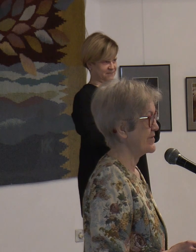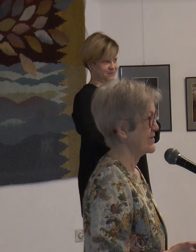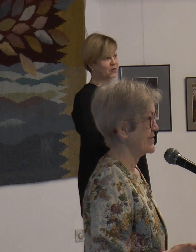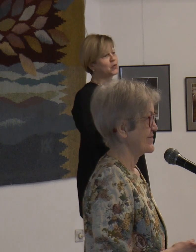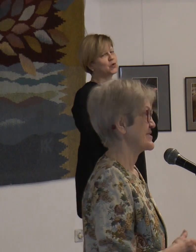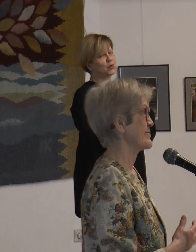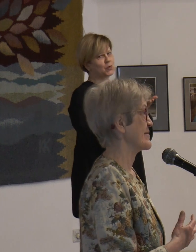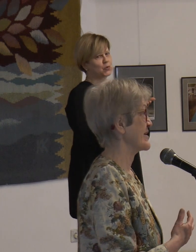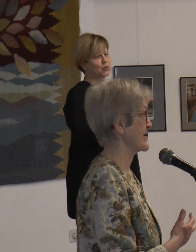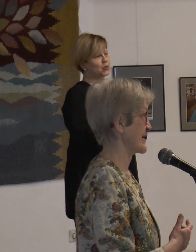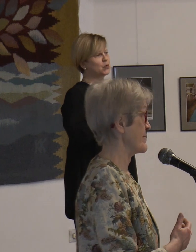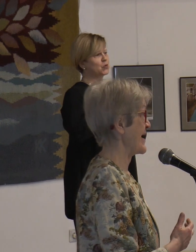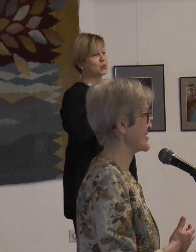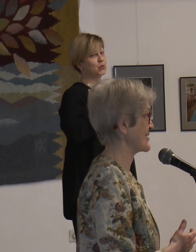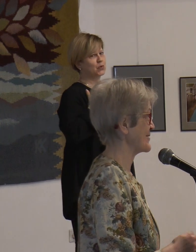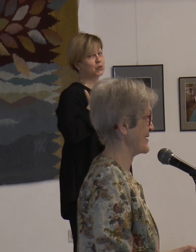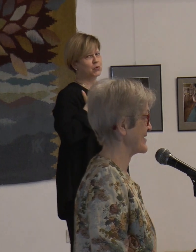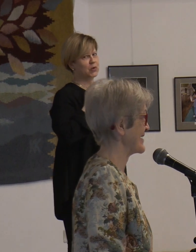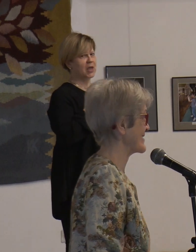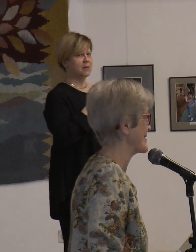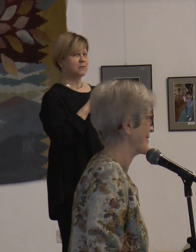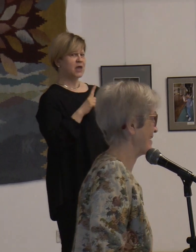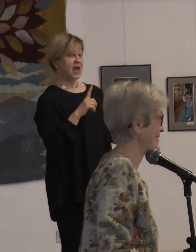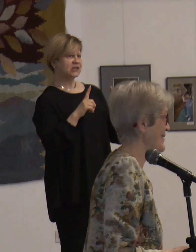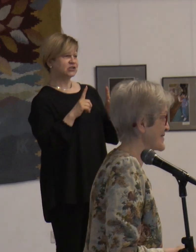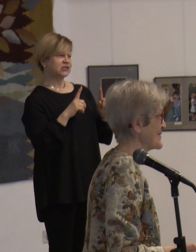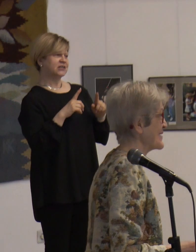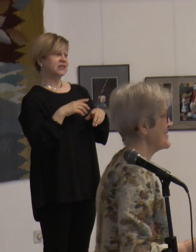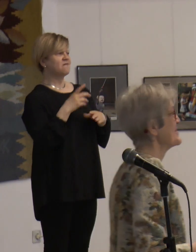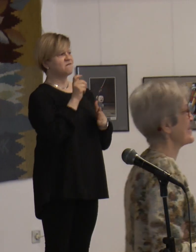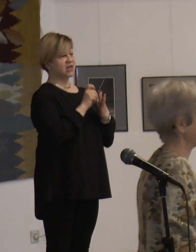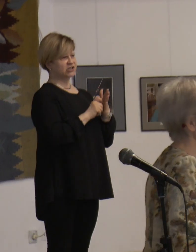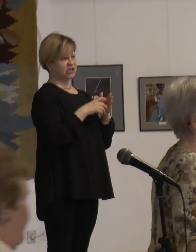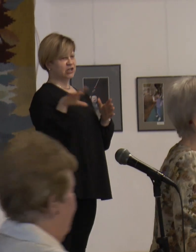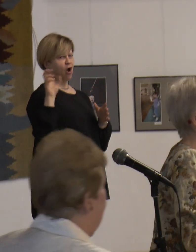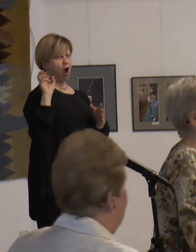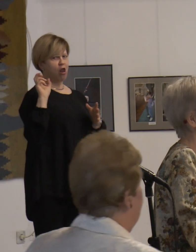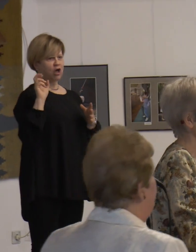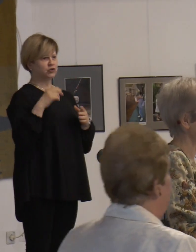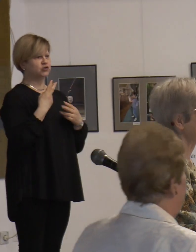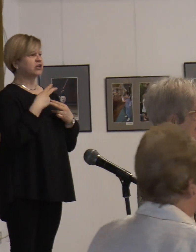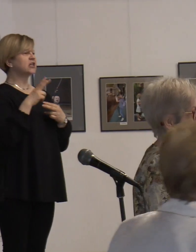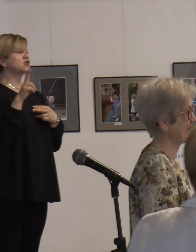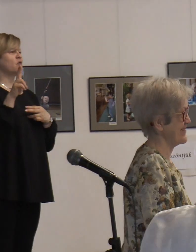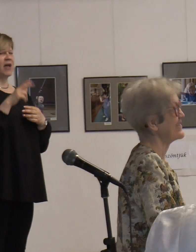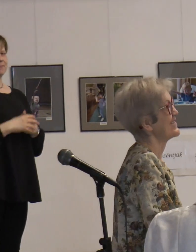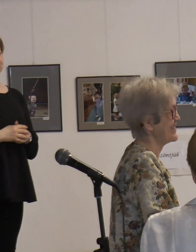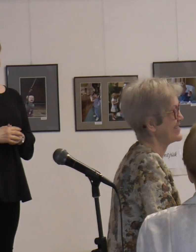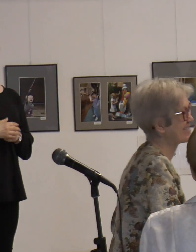ő szeptember végén egy másik alliterációját hallottuk. Letesszük, aki tovább.